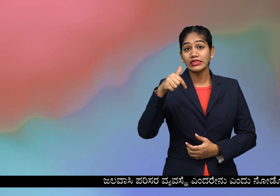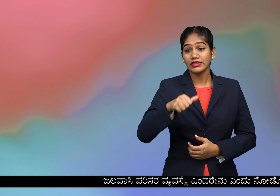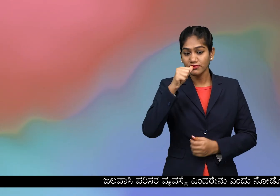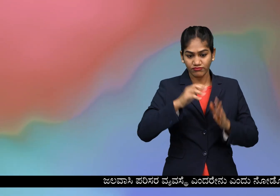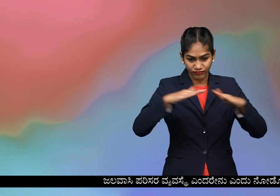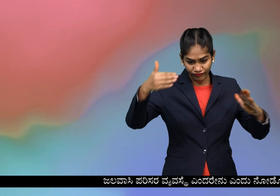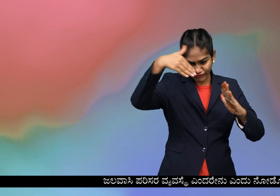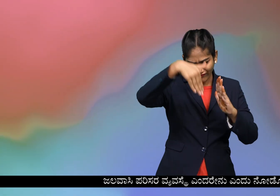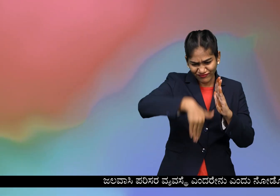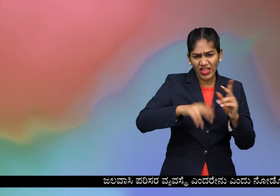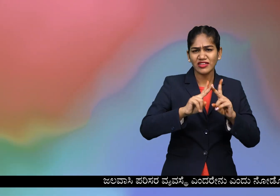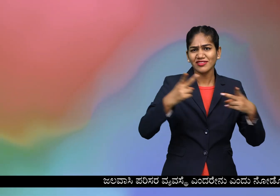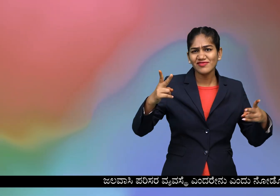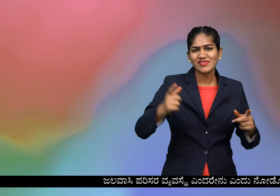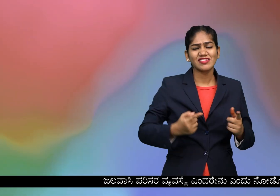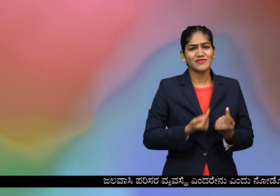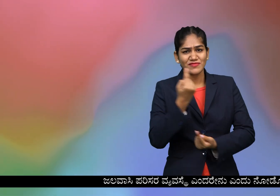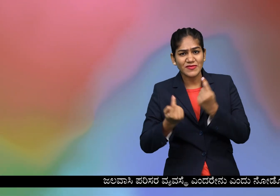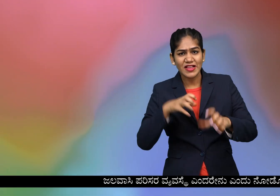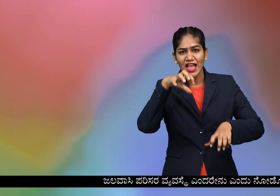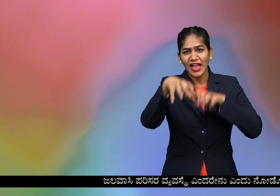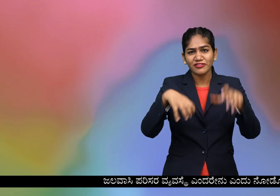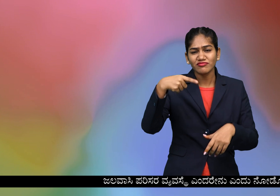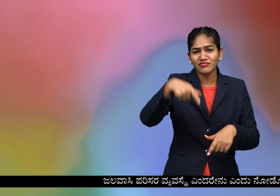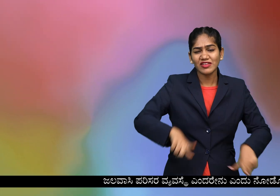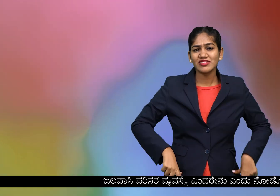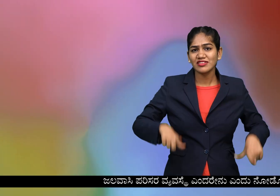ಜಲವಾಸಿ ಪರಿಸರ ವ್ಯವಸ್ಥೆ ಅಂದ್ರೆ ಏನು ಅಂತ ನೋಡೋಣ.